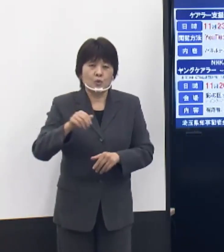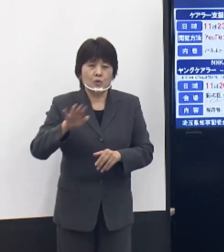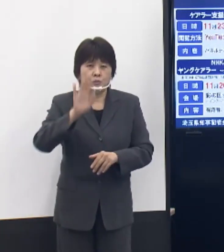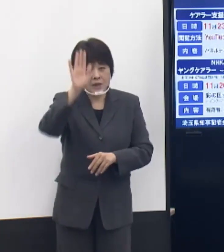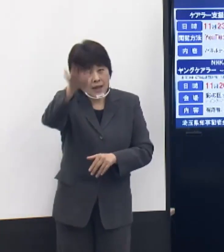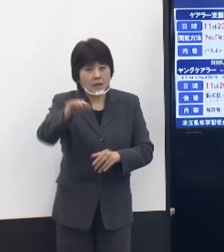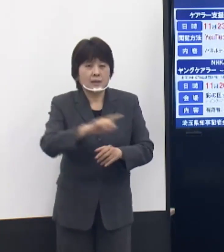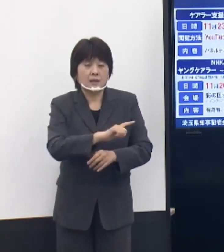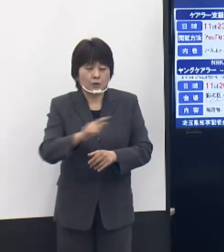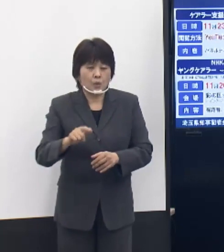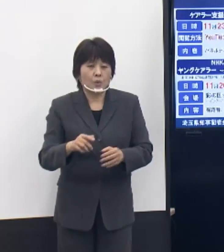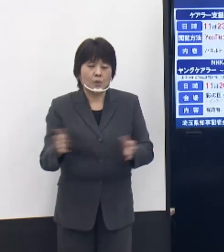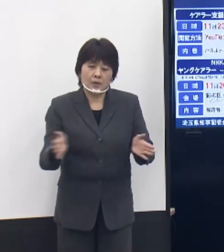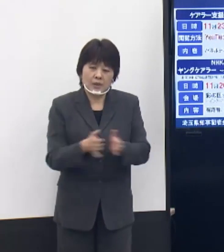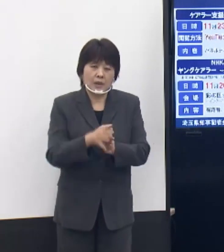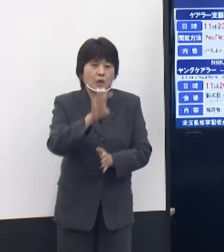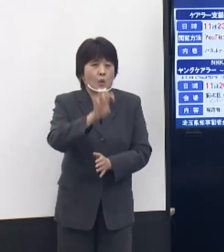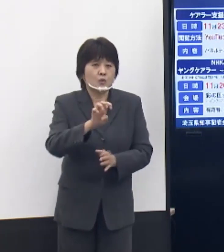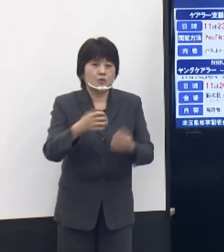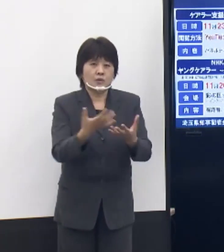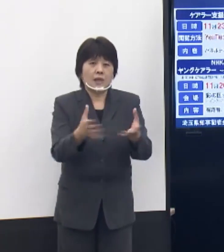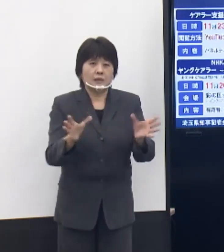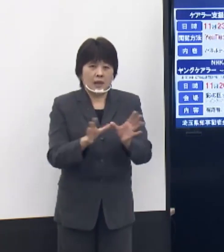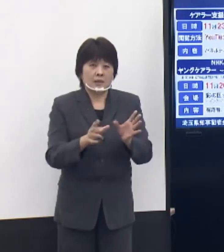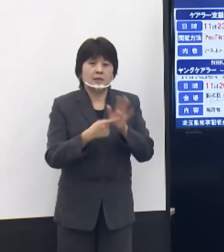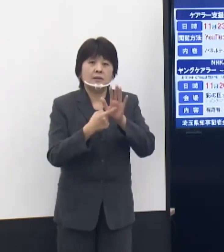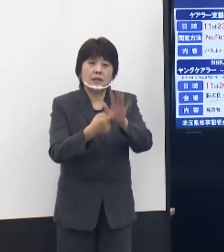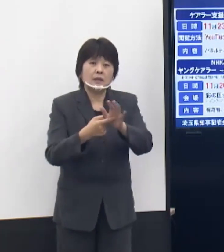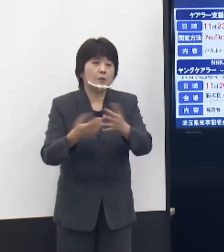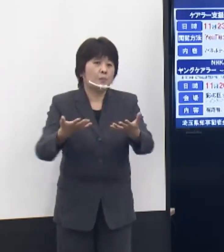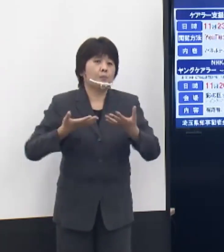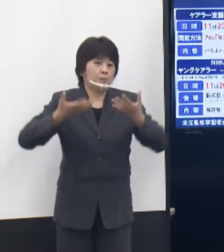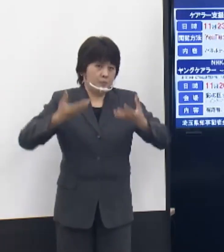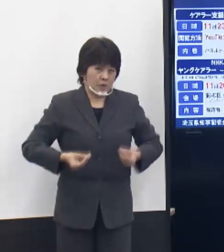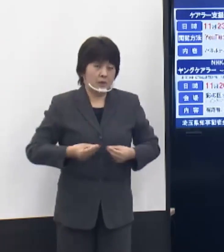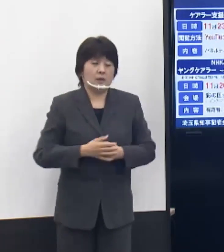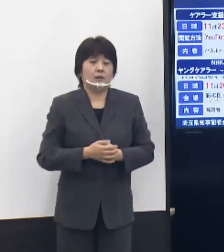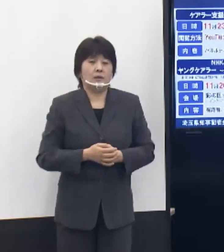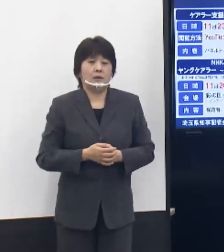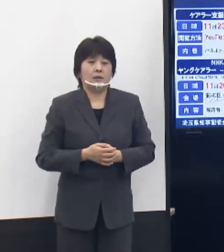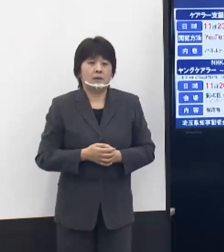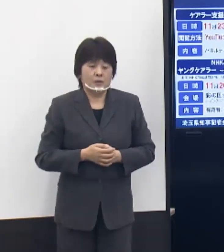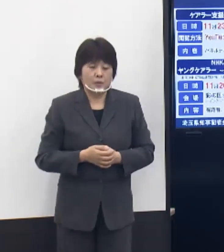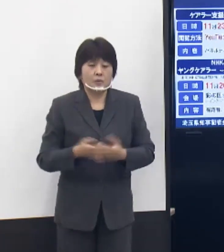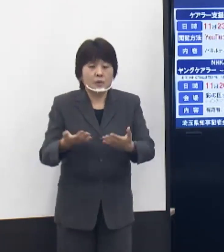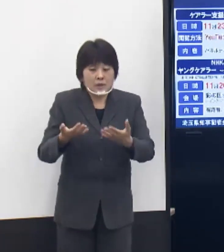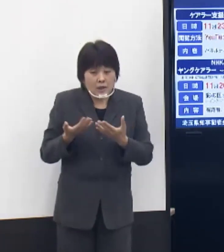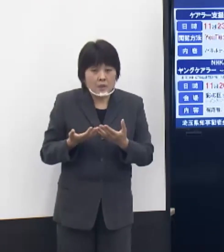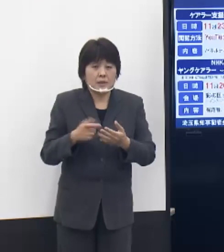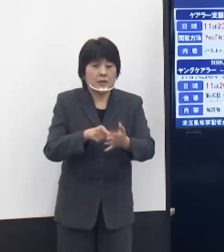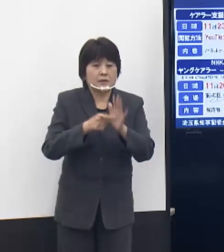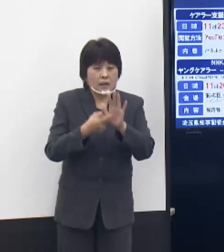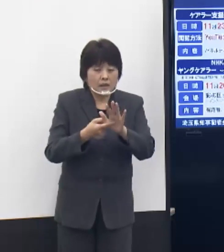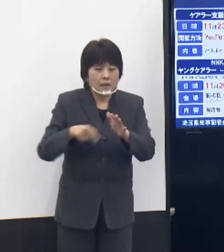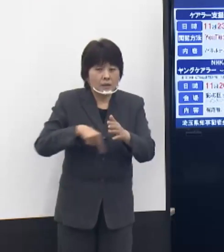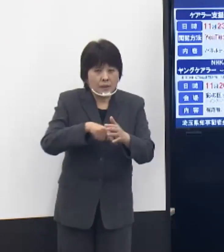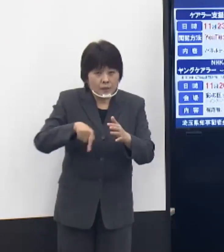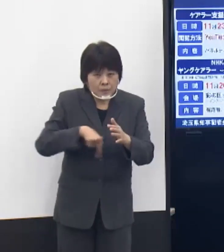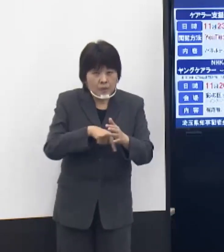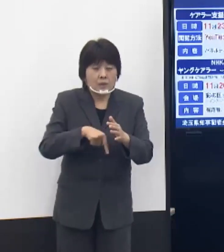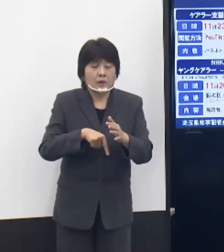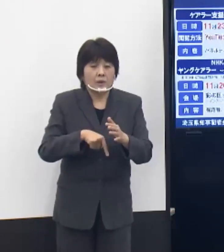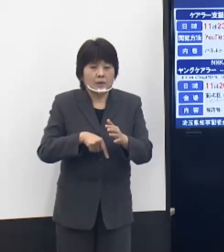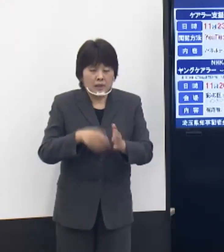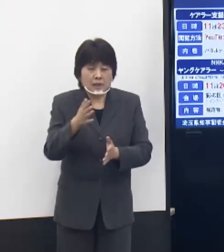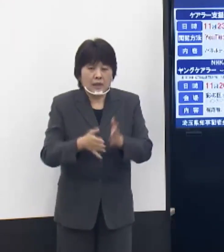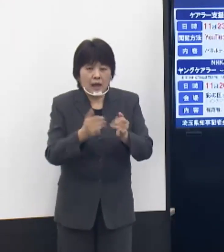約40の団体企業に宣言をいただいております。なお、これらのいただきました宣言につきましては、